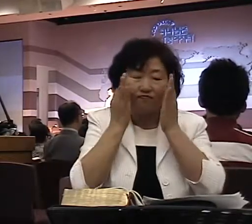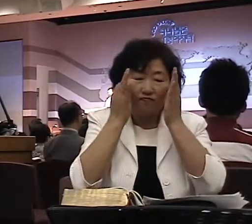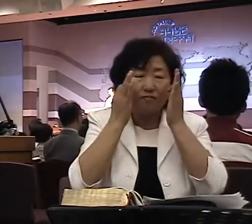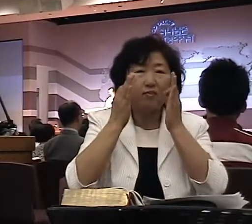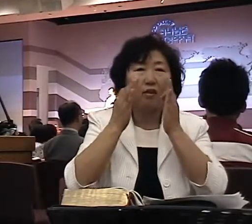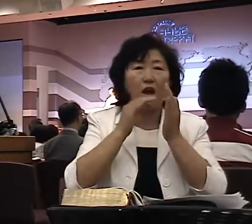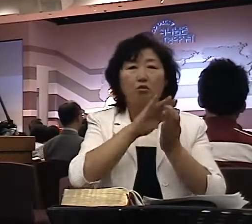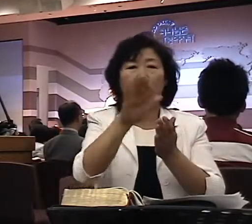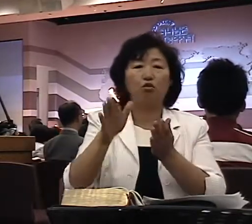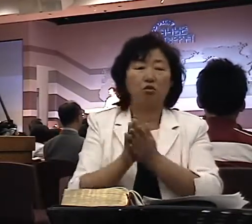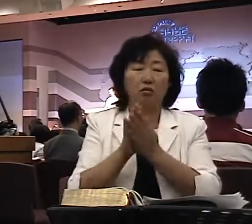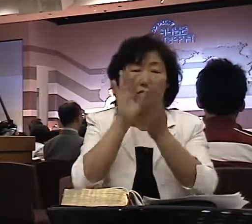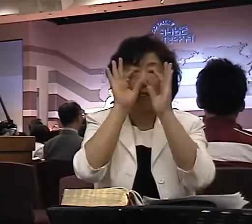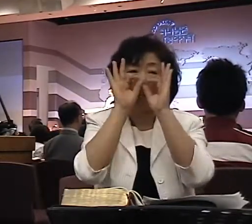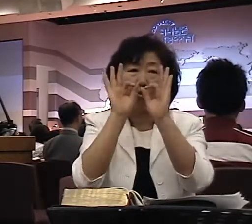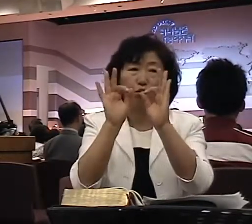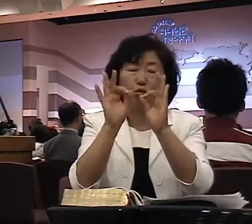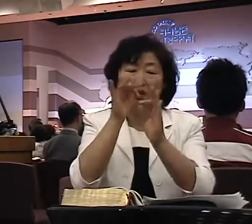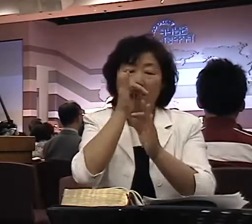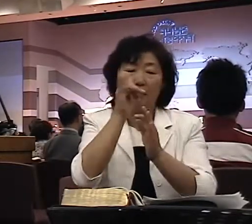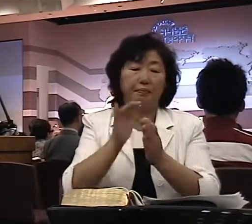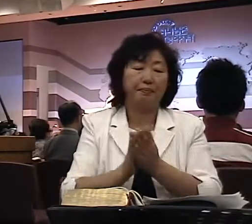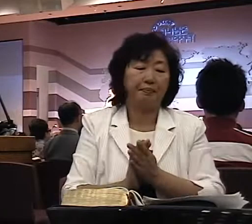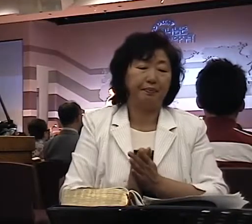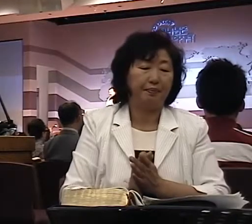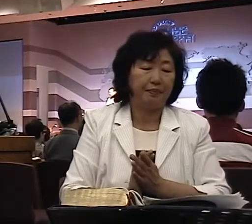수 있습니다.